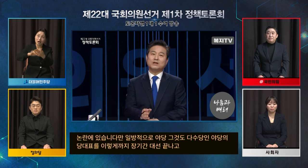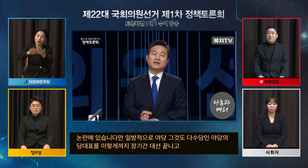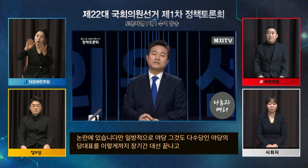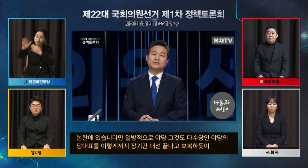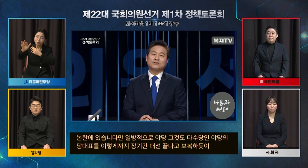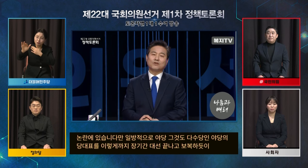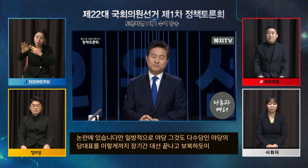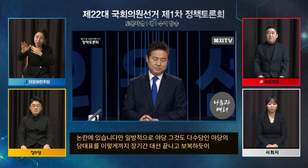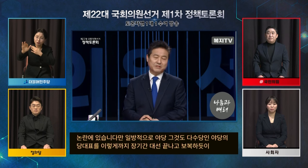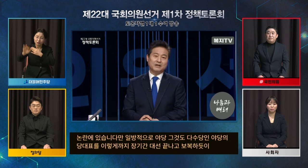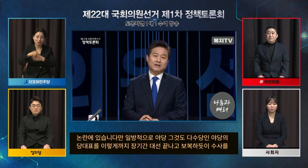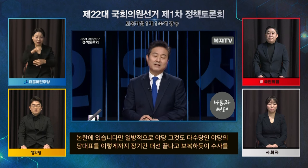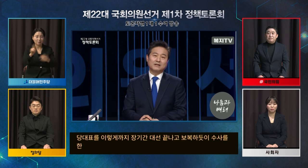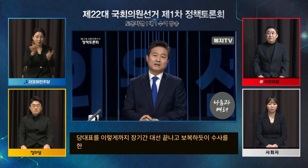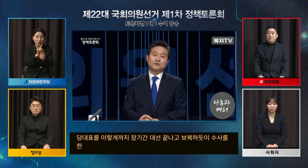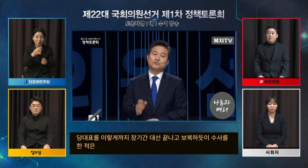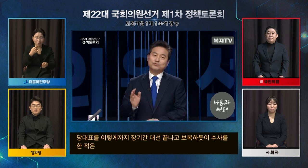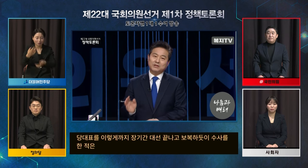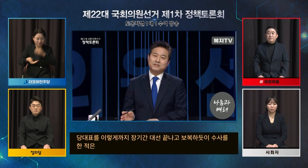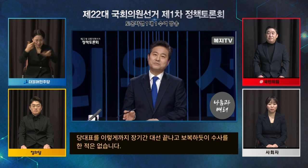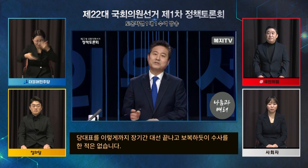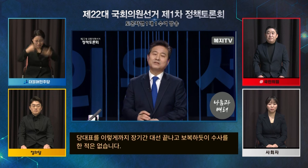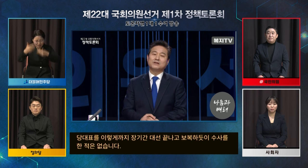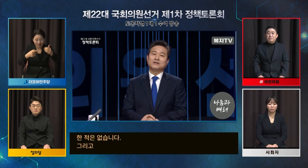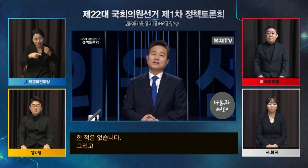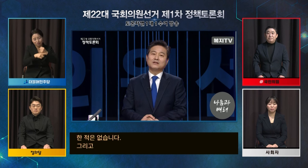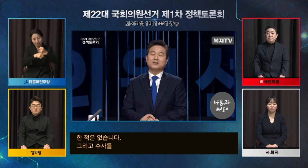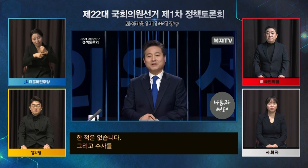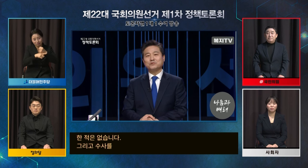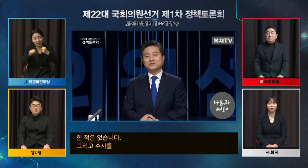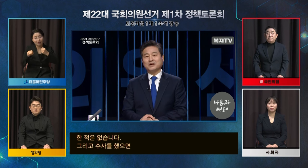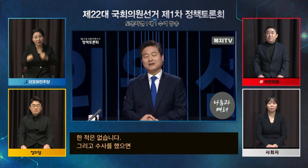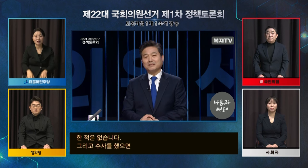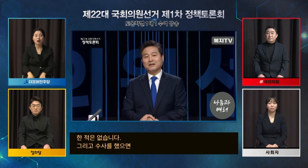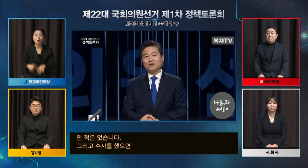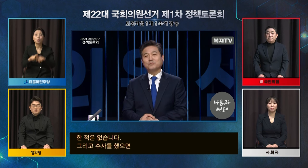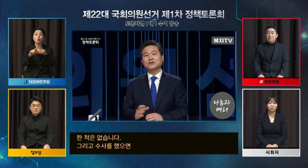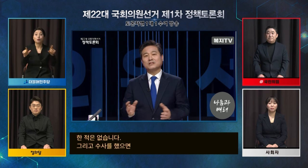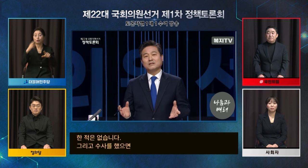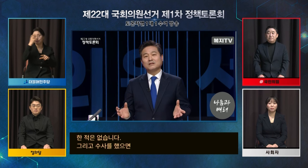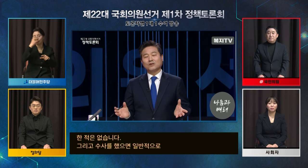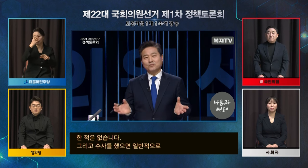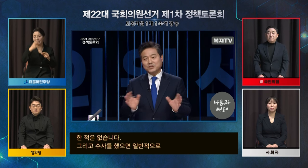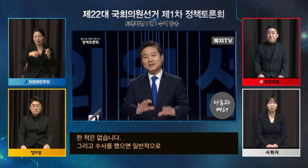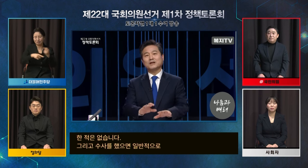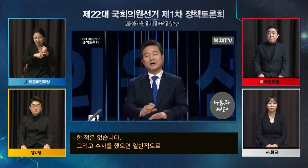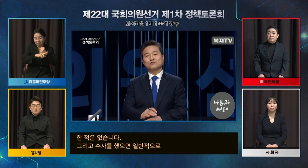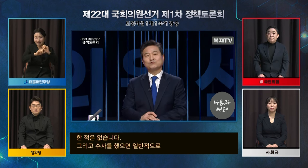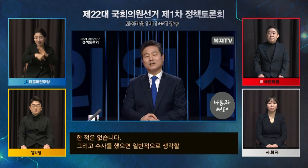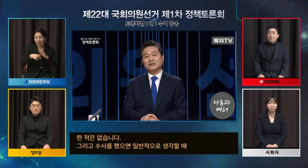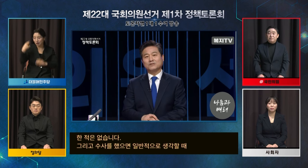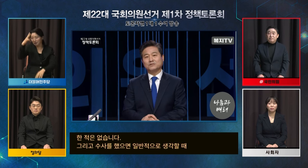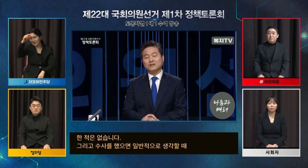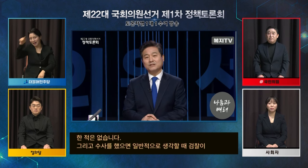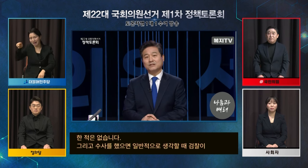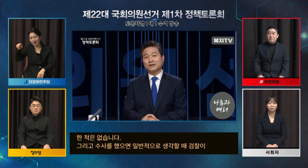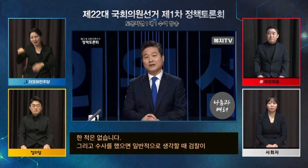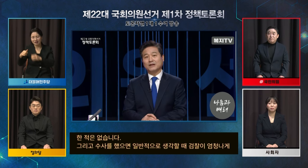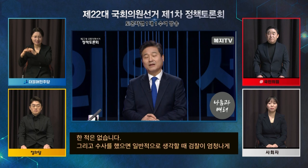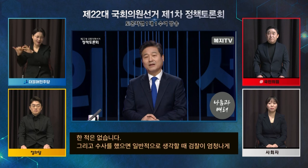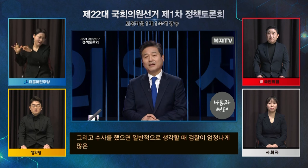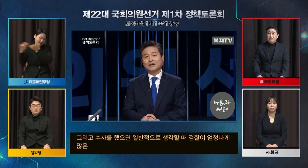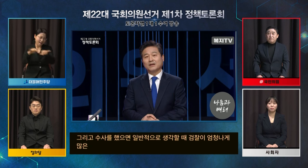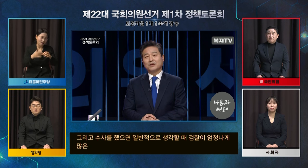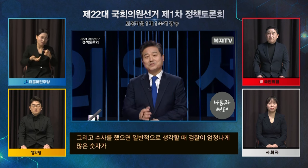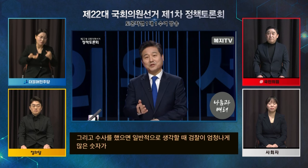수사를 한 적은 없습니다. 그리고 수사를 했으면 일반적으로 생각할 때 검찰이 엄청나게 많은 숫자가 달려들어서 했는데